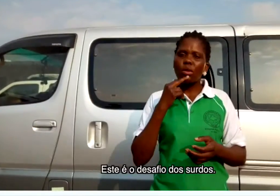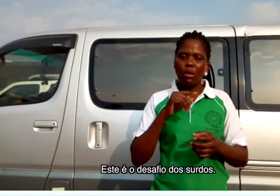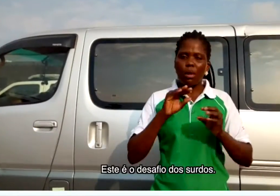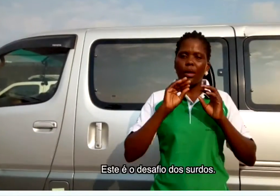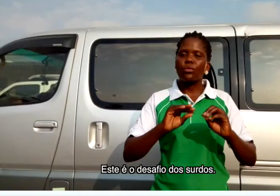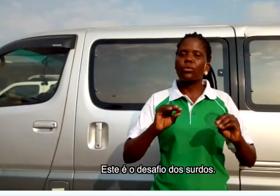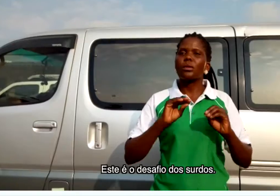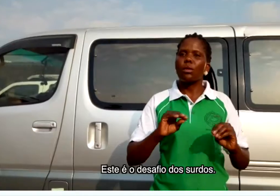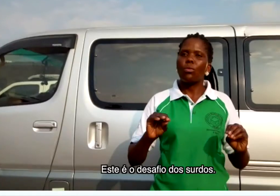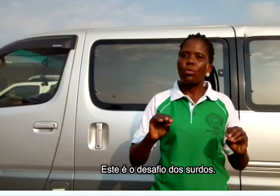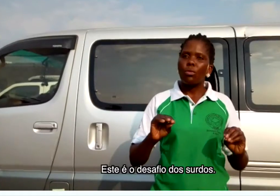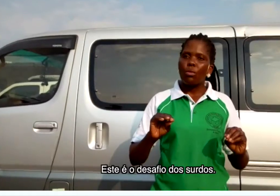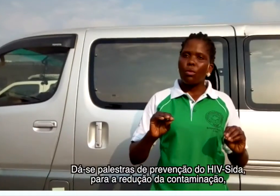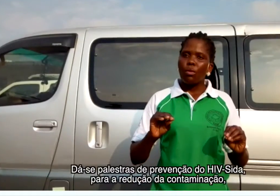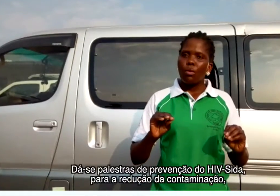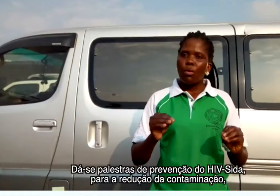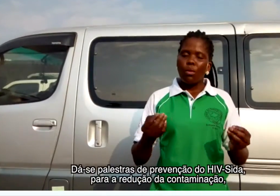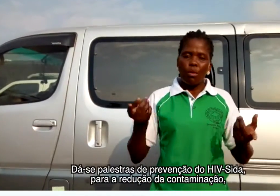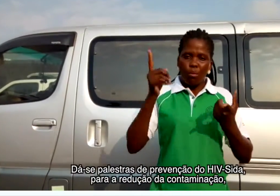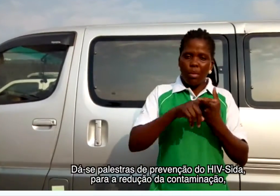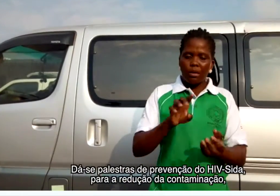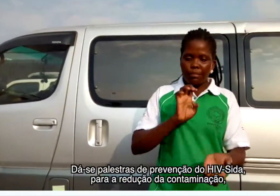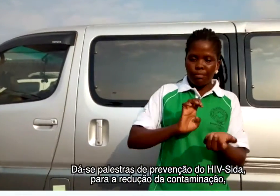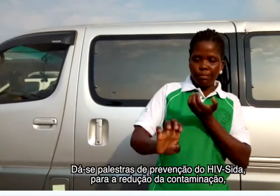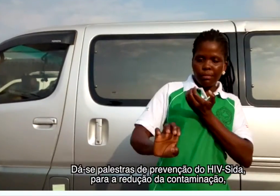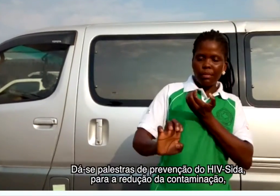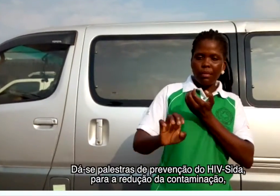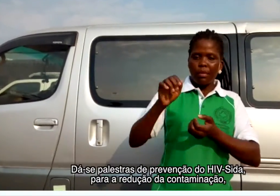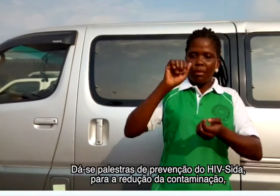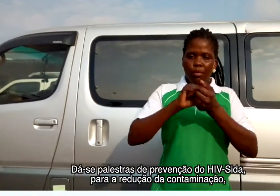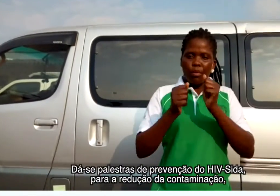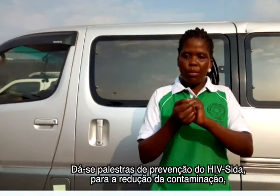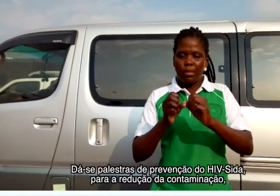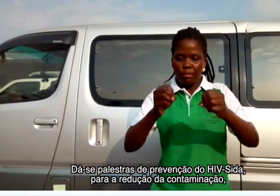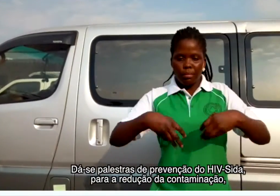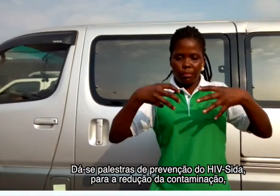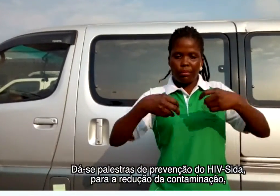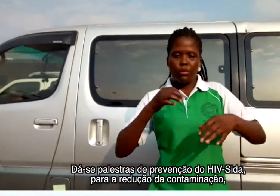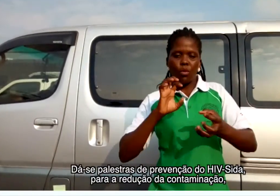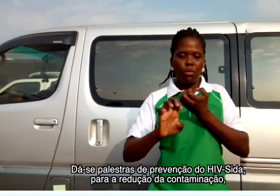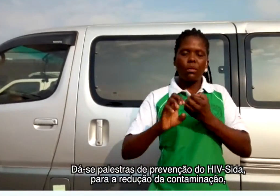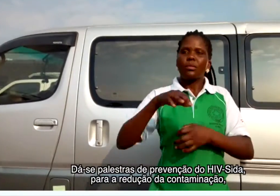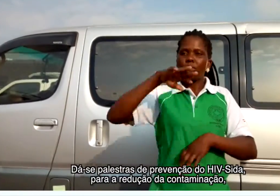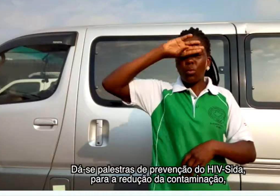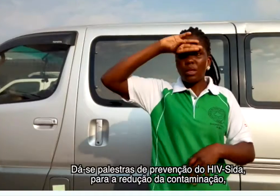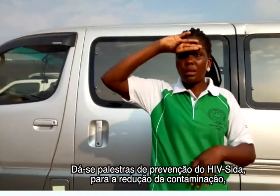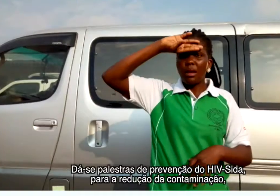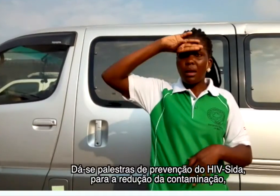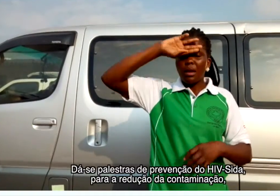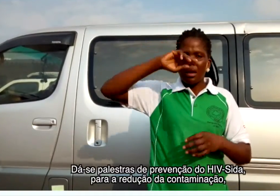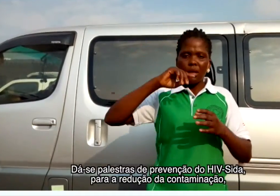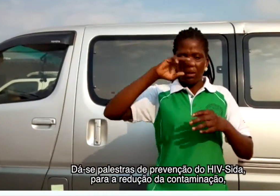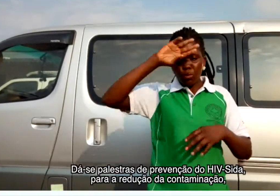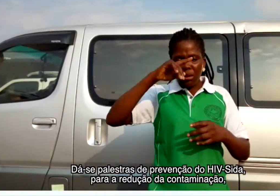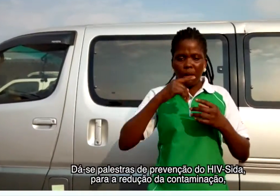desafio dos surdos. Dão palestras de prevenção do HIV-Sida para redução de contaminação.